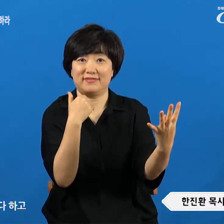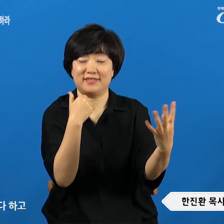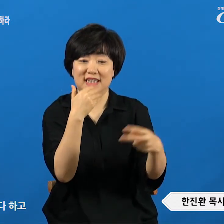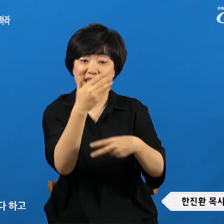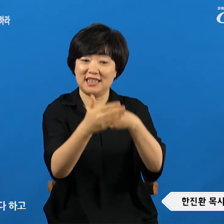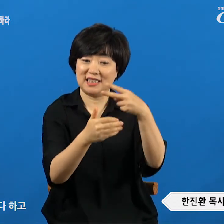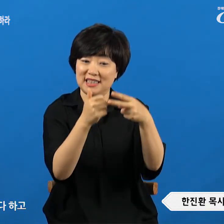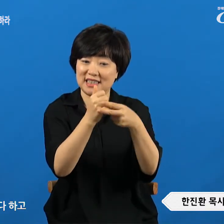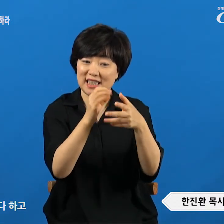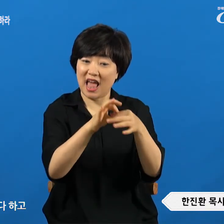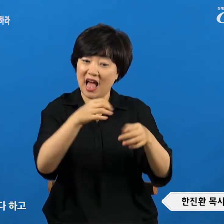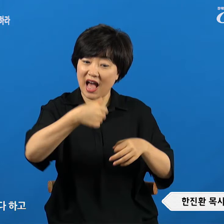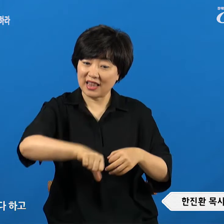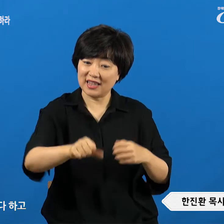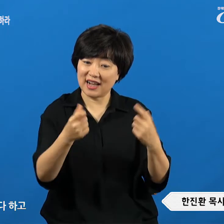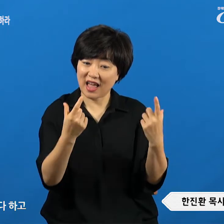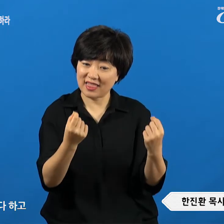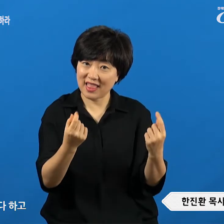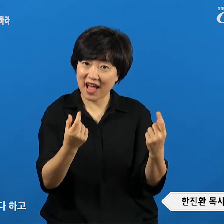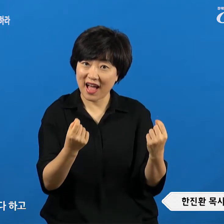신들의 아들과 같다.